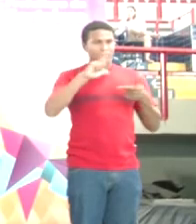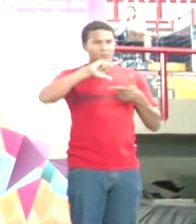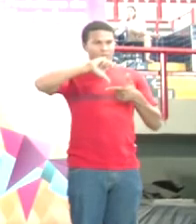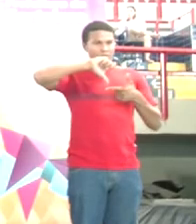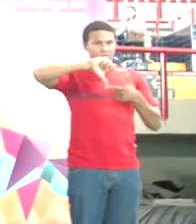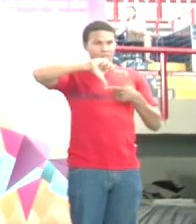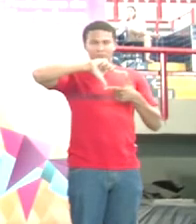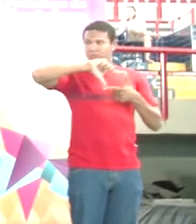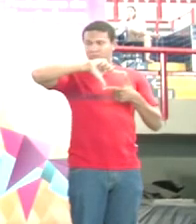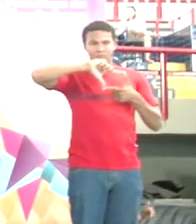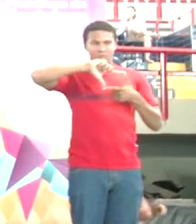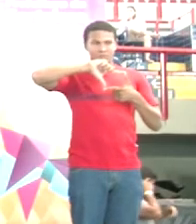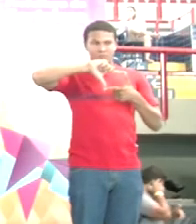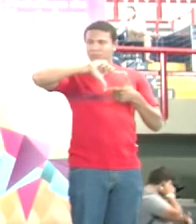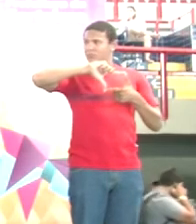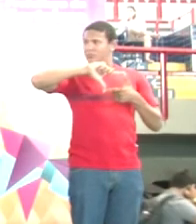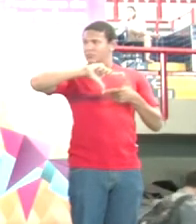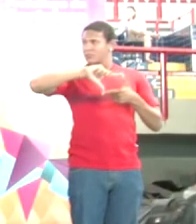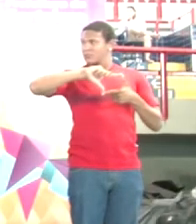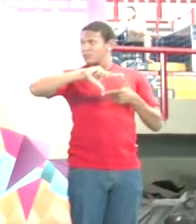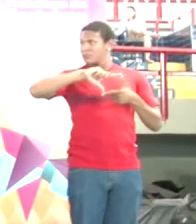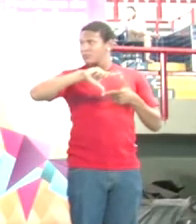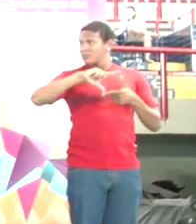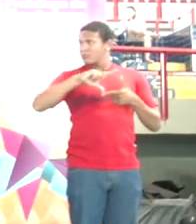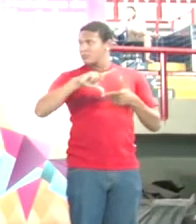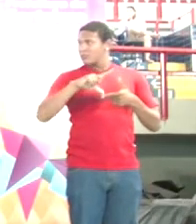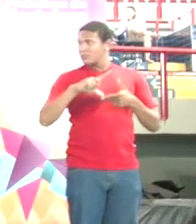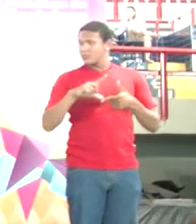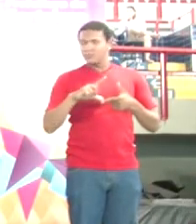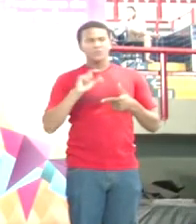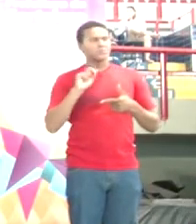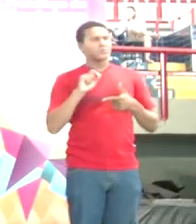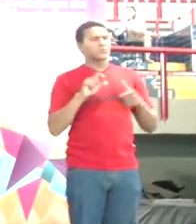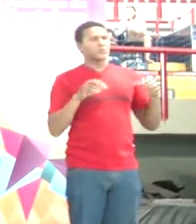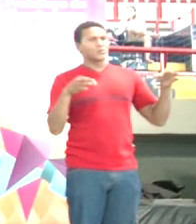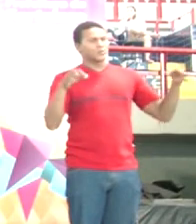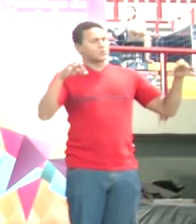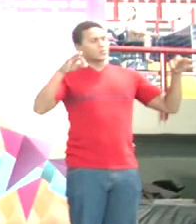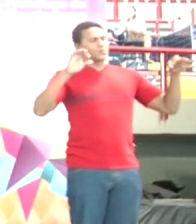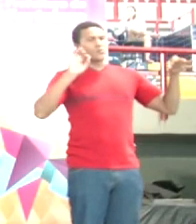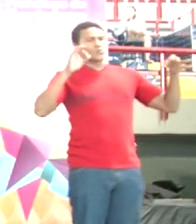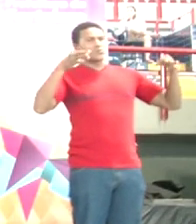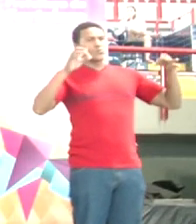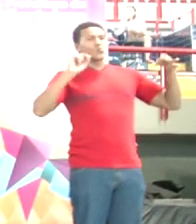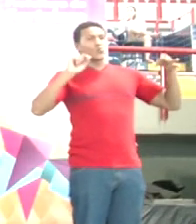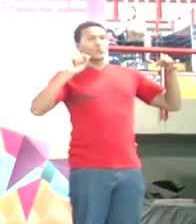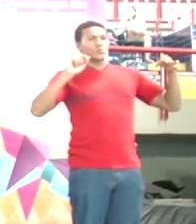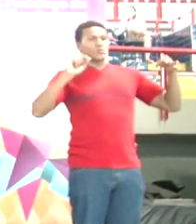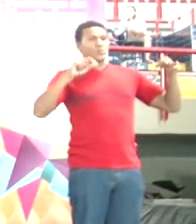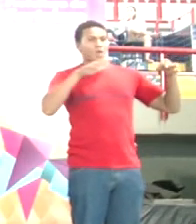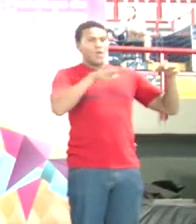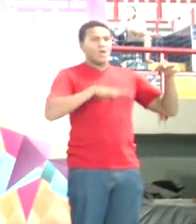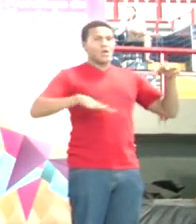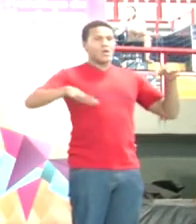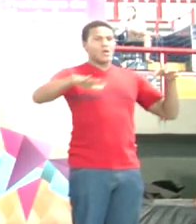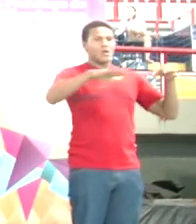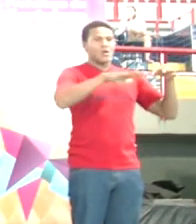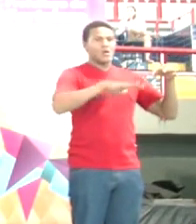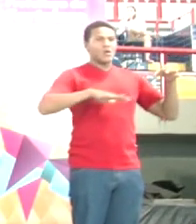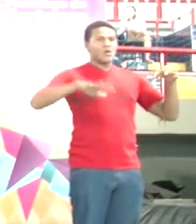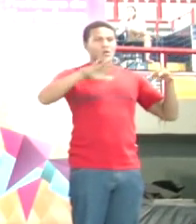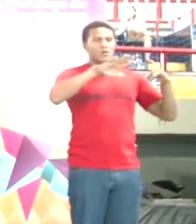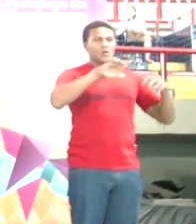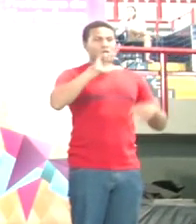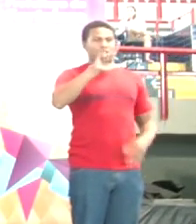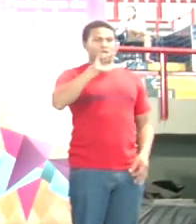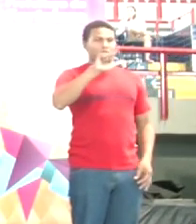cilindro aberto, essa folha fica assim, o que a gente vai chamar de área lateral do